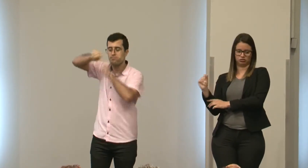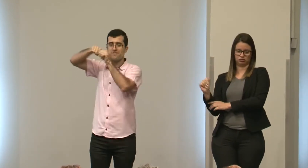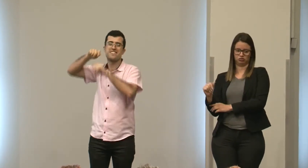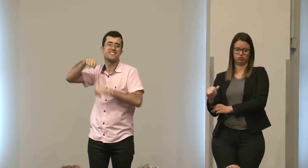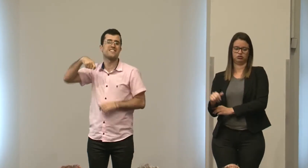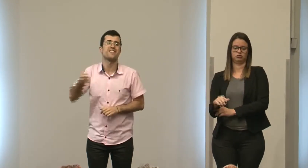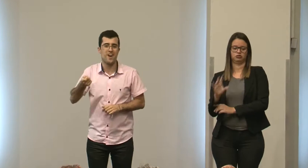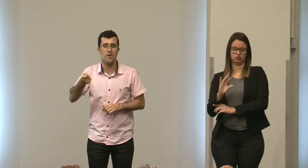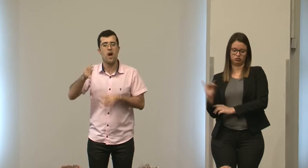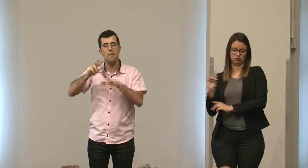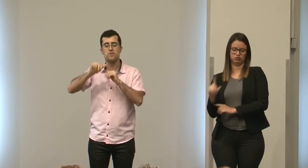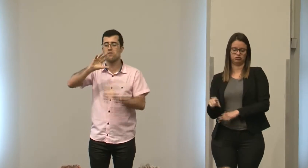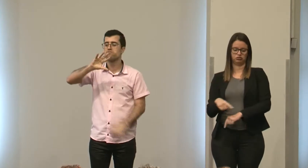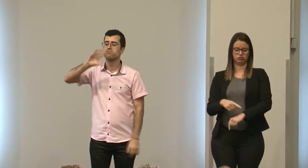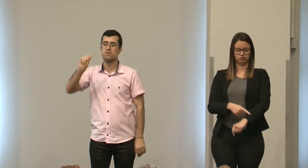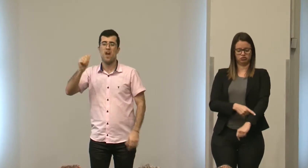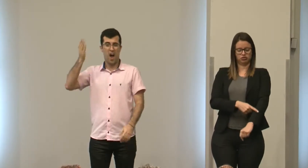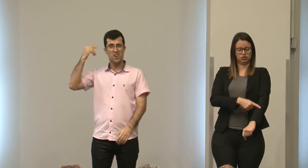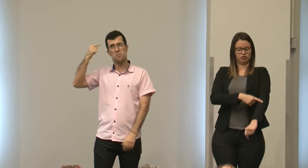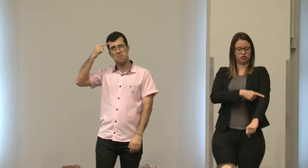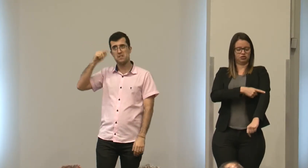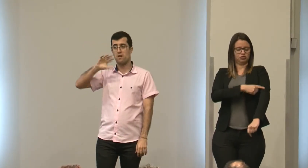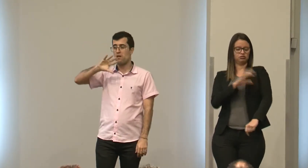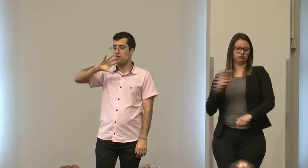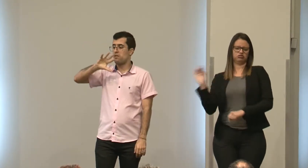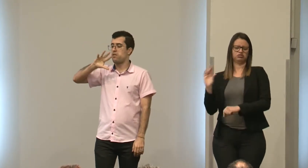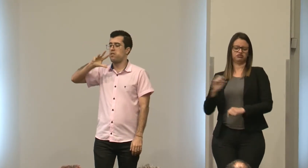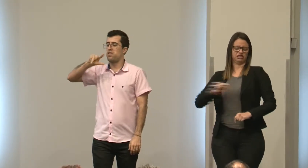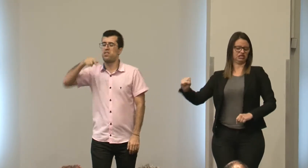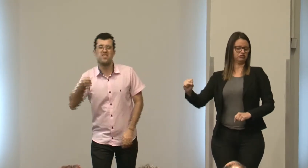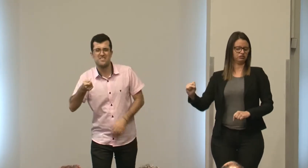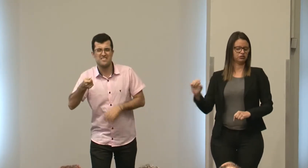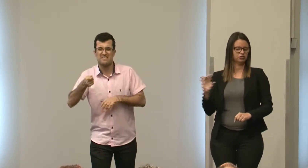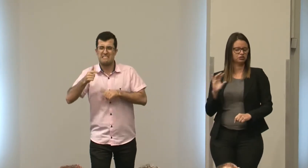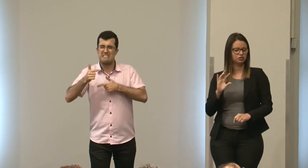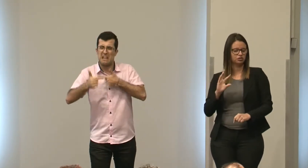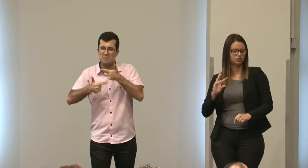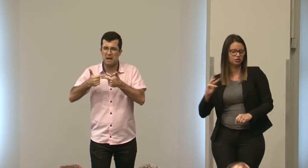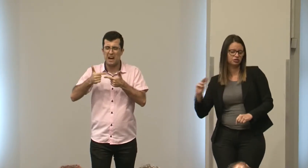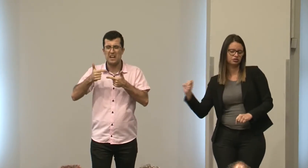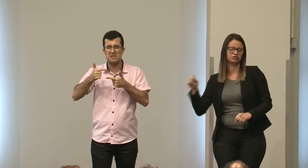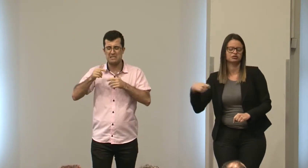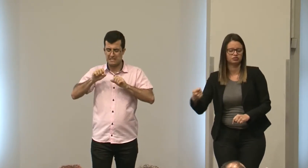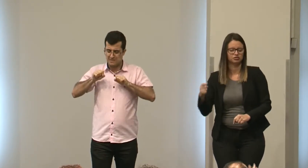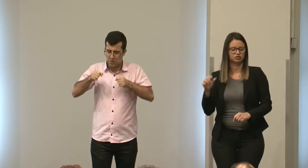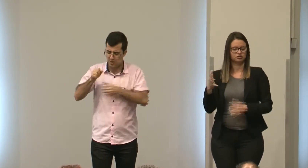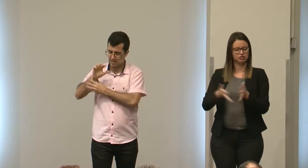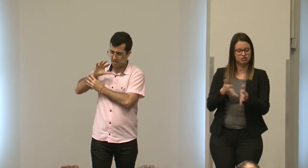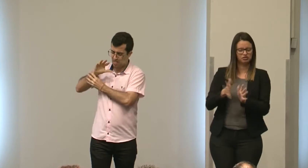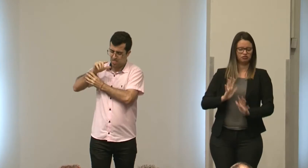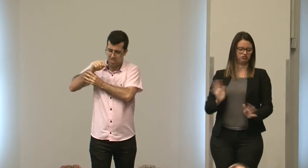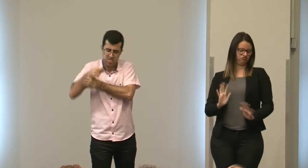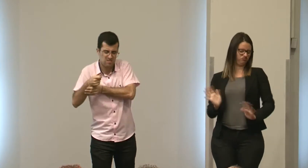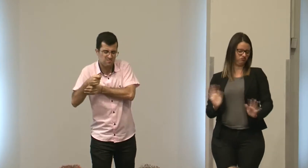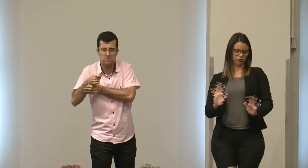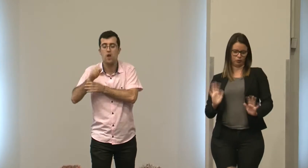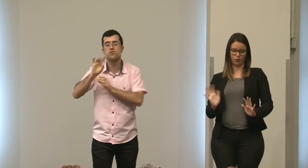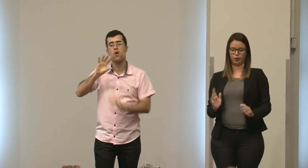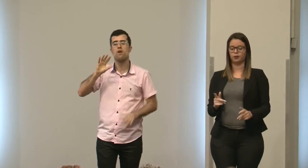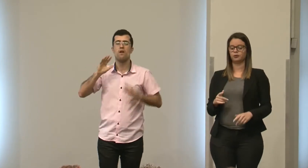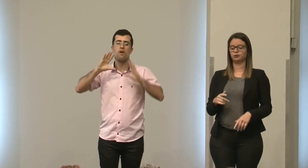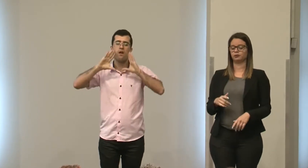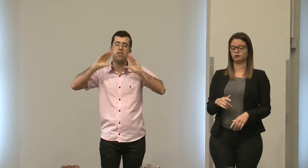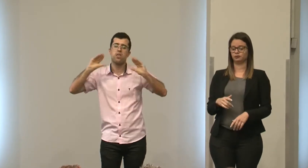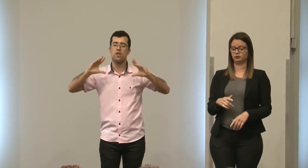Porque ter que ficar escrevendo sinal datilológico o tempo inteiro, nós então resolvemos pensar num sinal que fosse um pouco mais cômodo, e